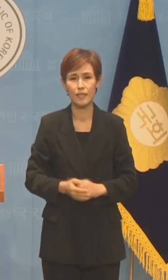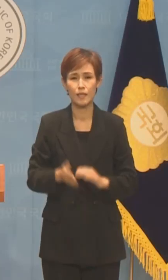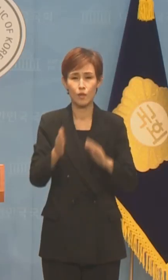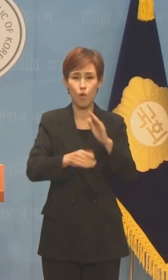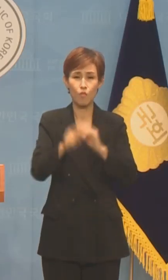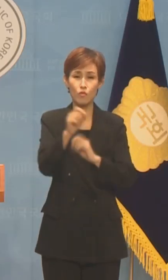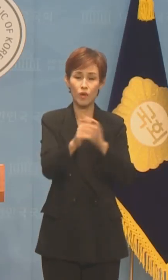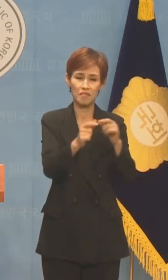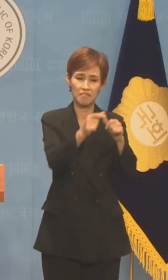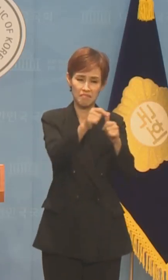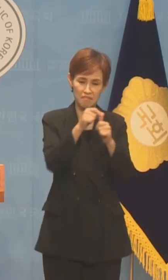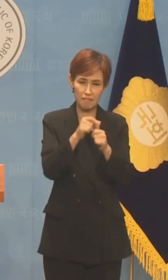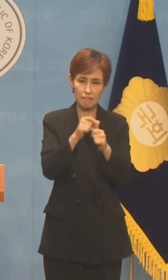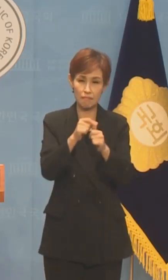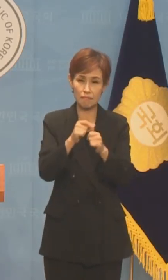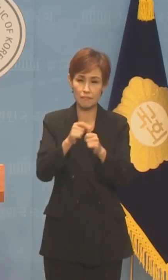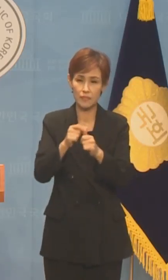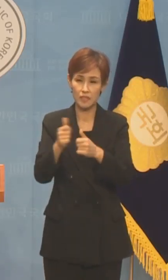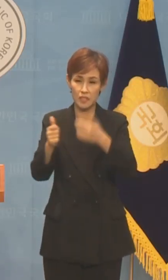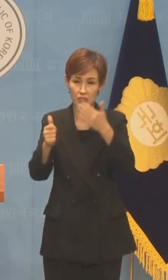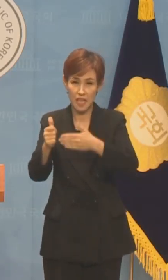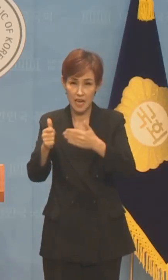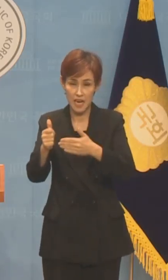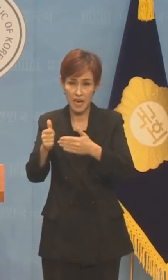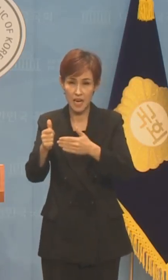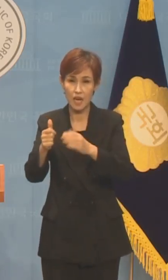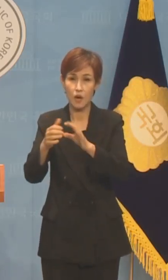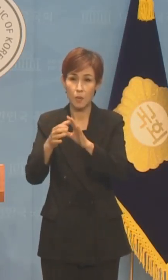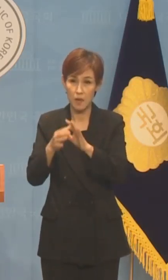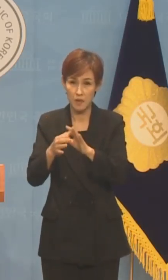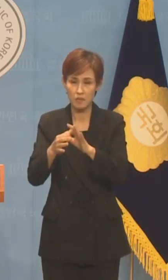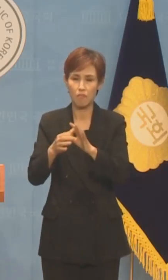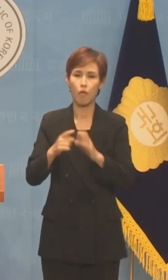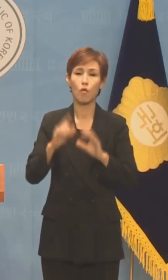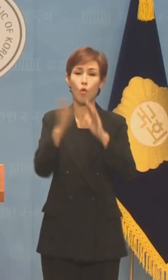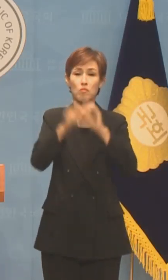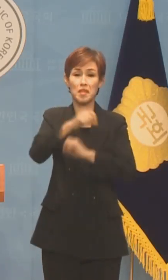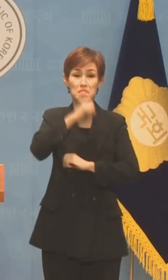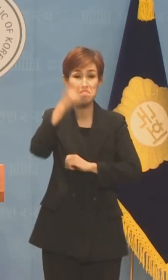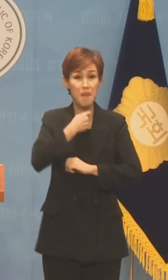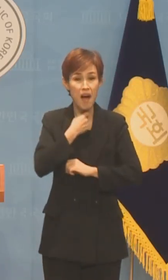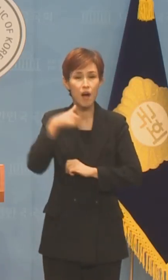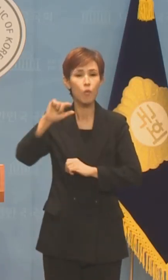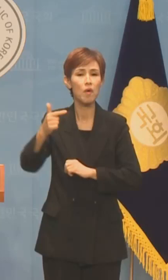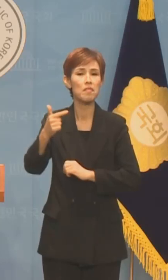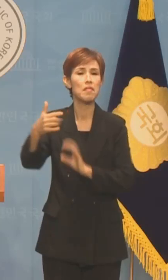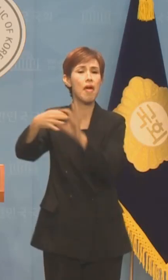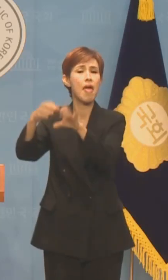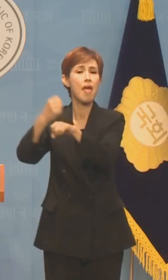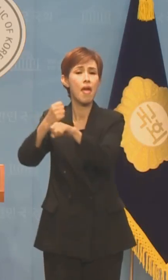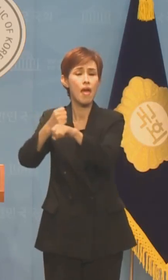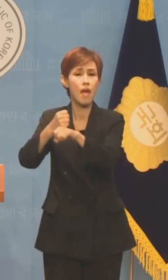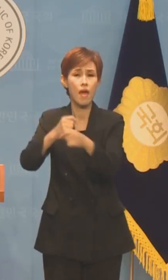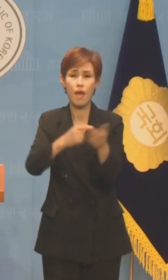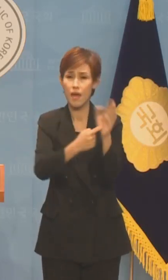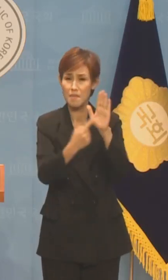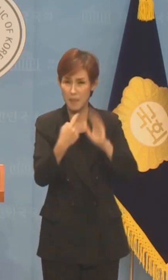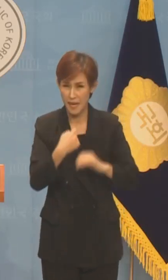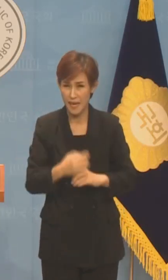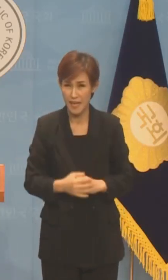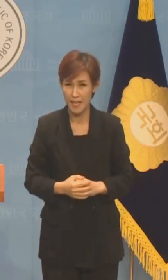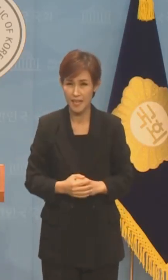공무원 인사청탁 의혹으로 공무원 합격은 권성동이라는 멸칭이 있었는데